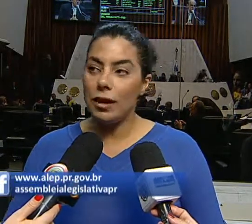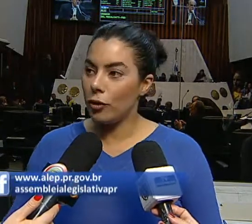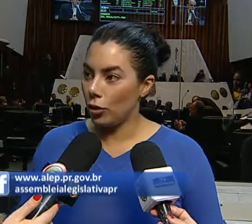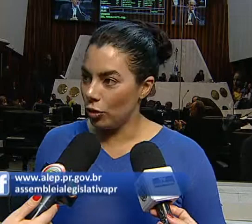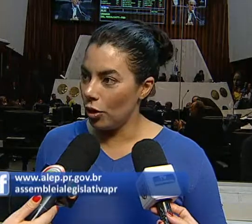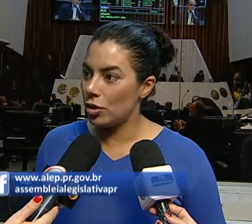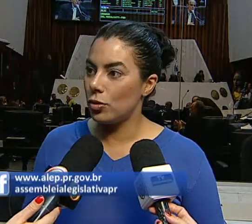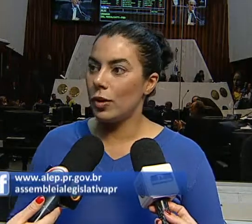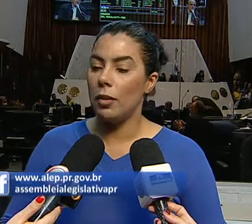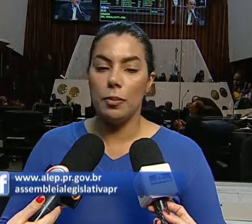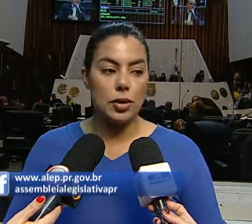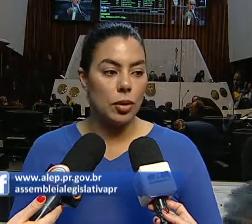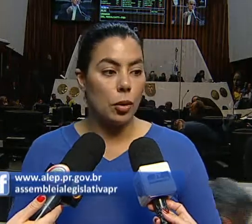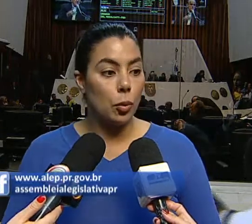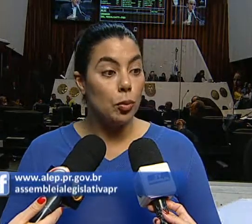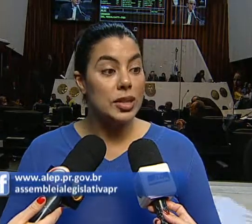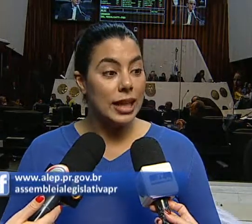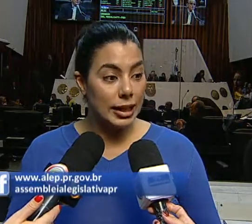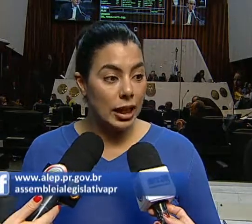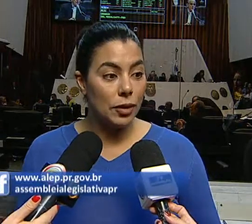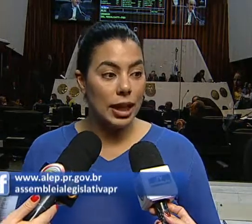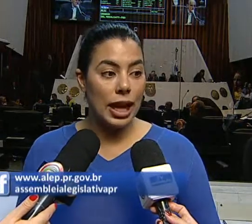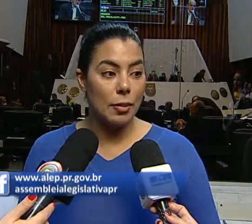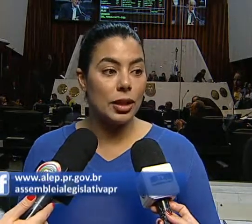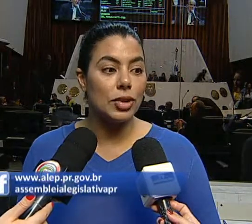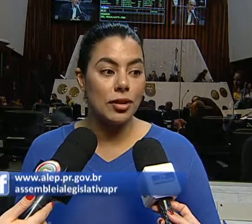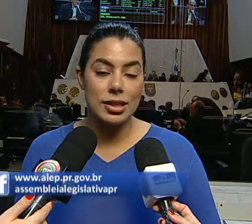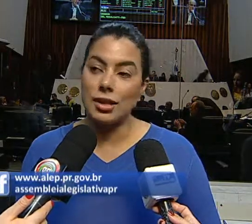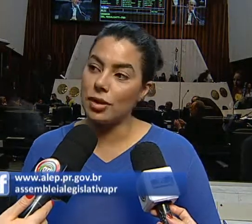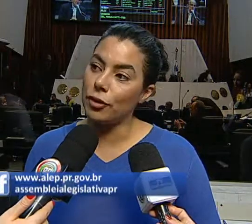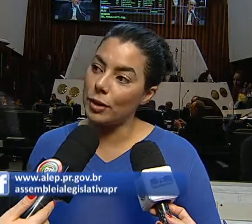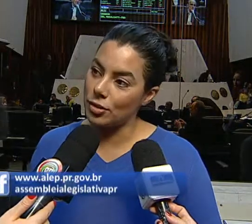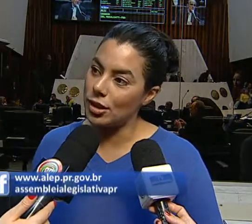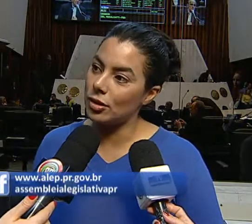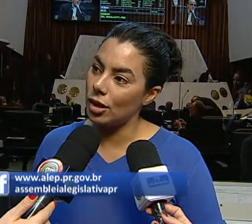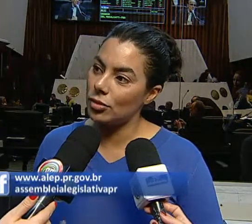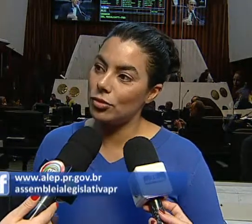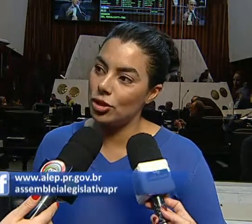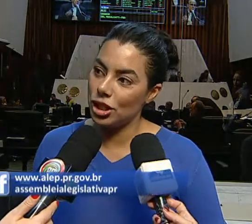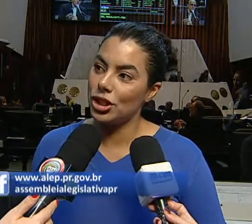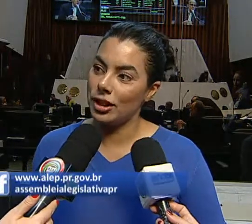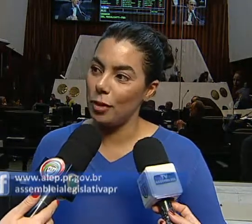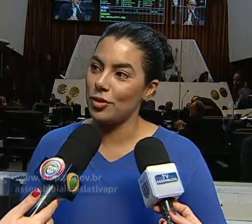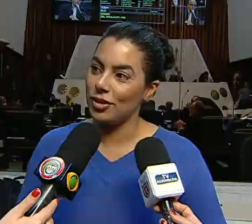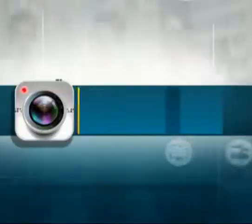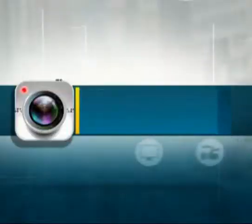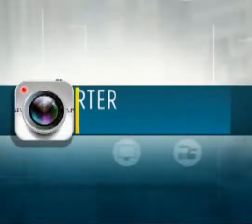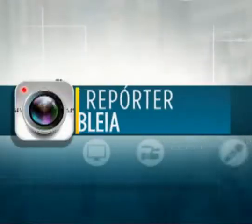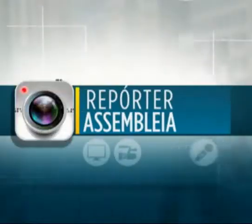vive conosco, é uma pessoa, um cidadão, ele acaba não tendo acesso a informações que nós no dia a dia temos.